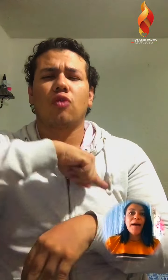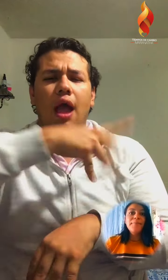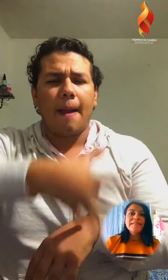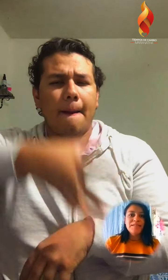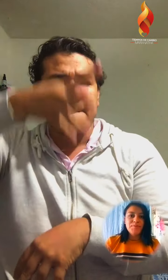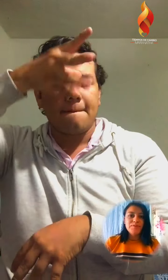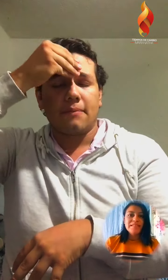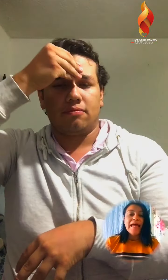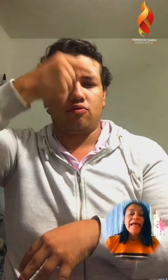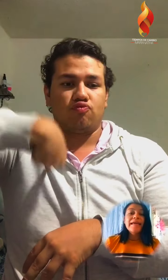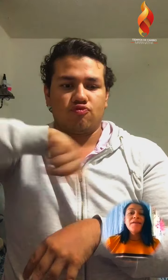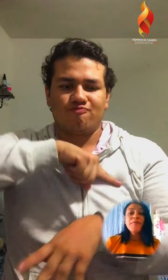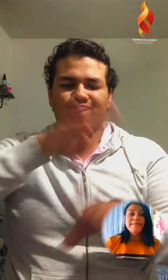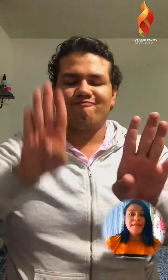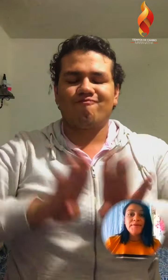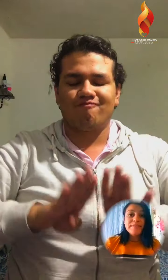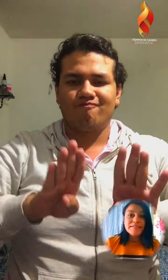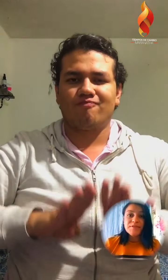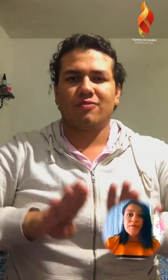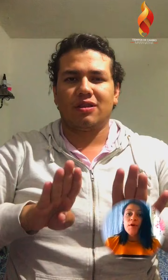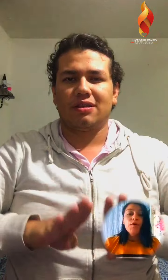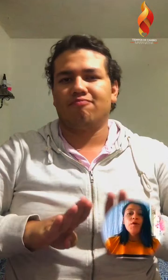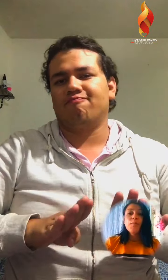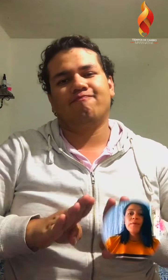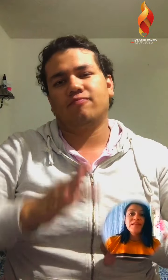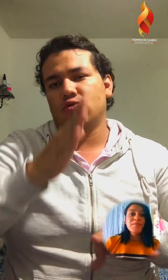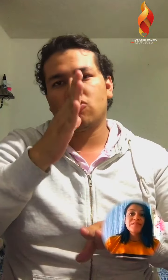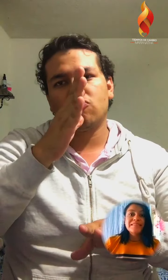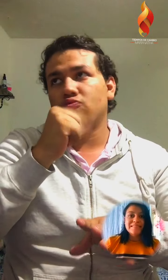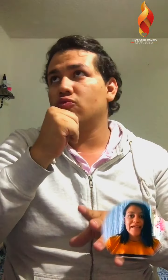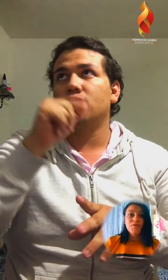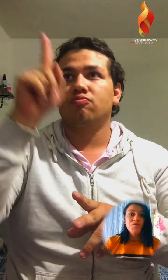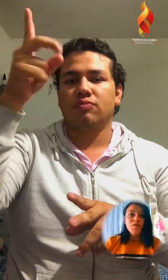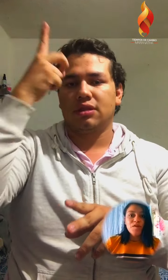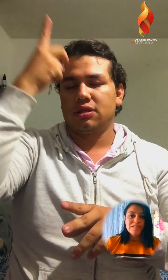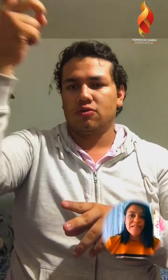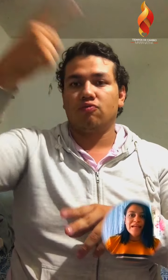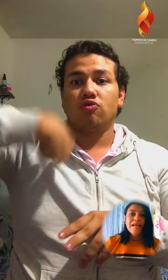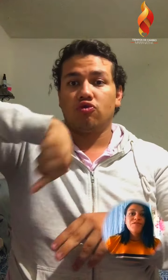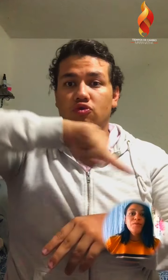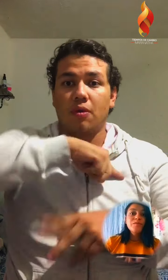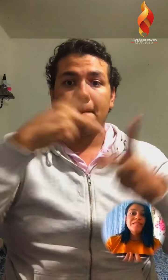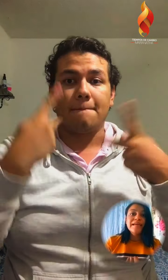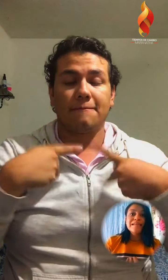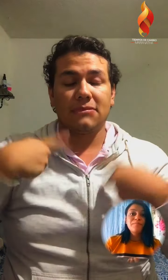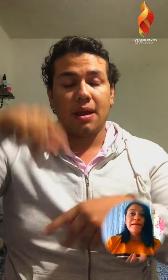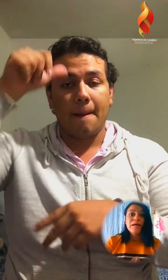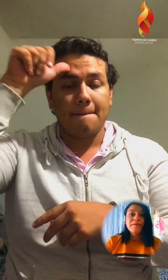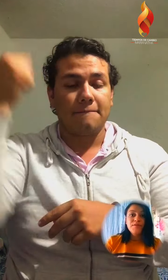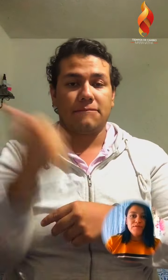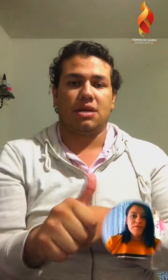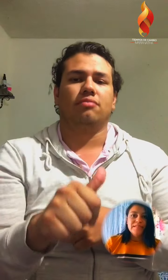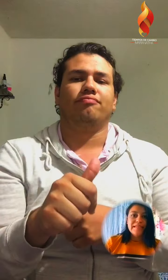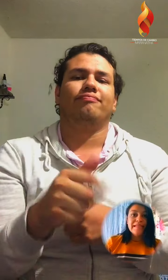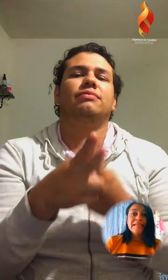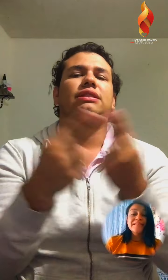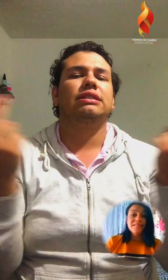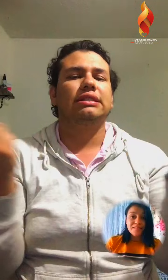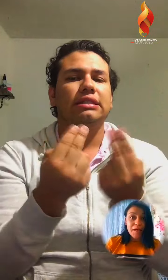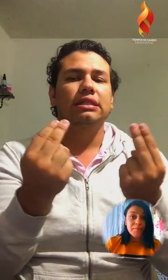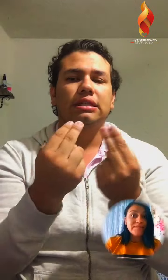lección aprendimos que nuestra condición no podemos estar con Dios. Somos seres pecaminosos